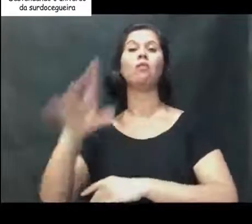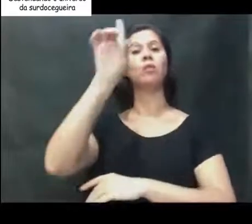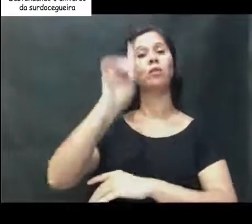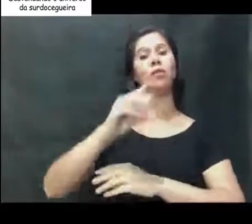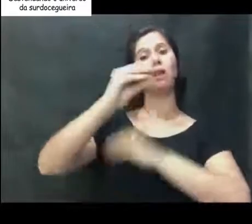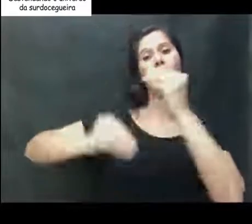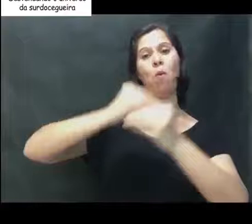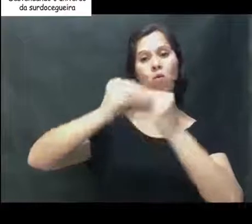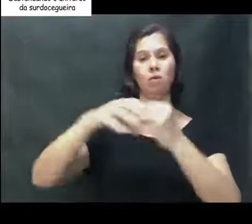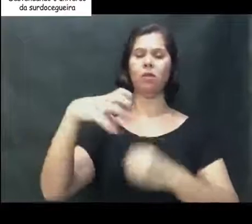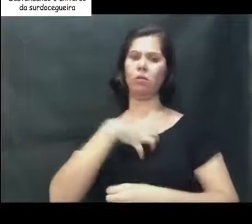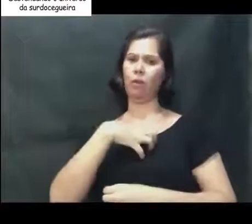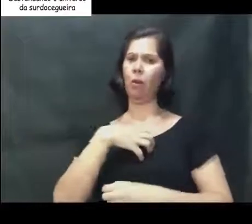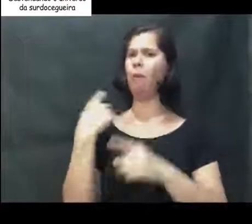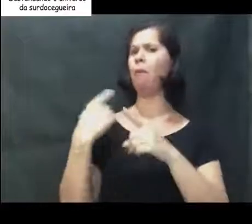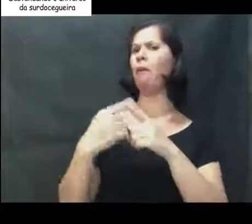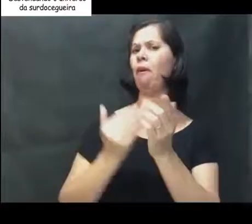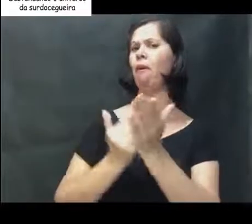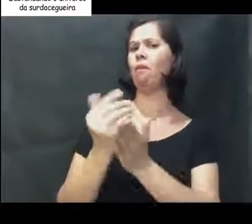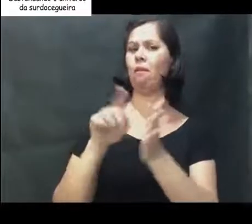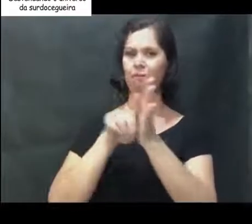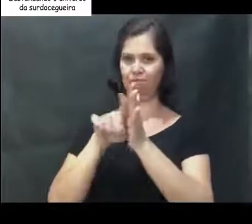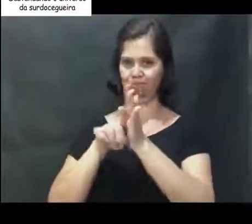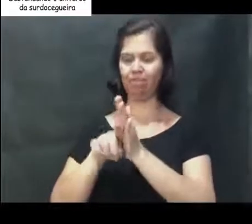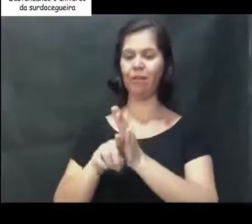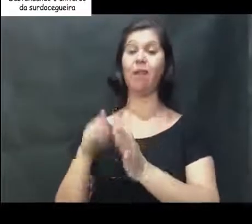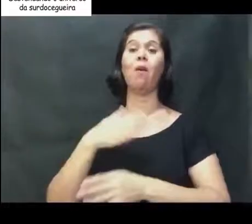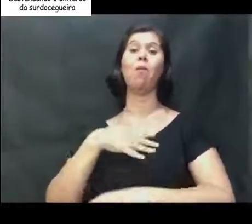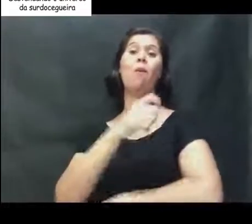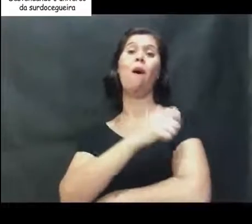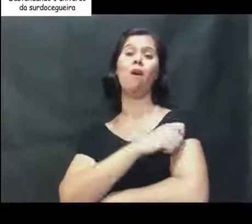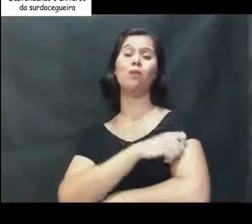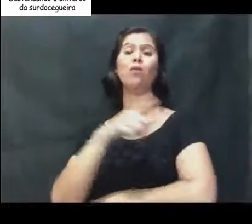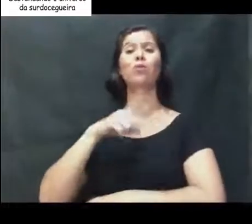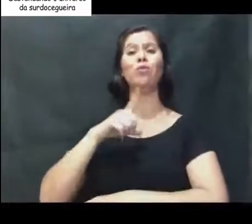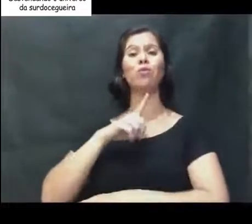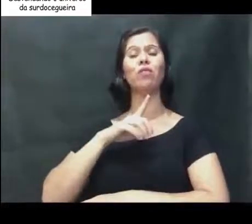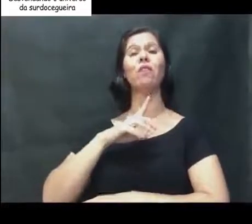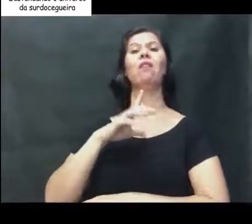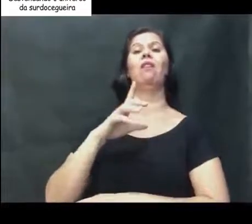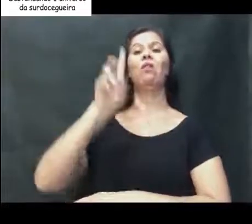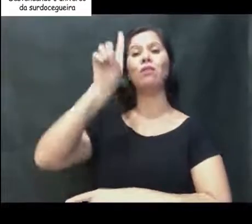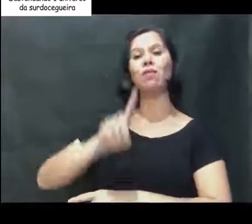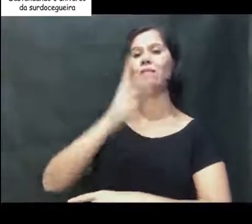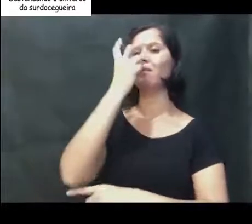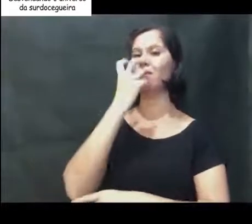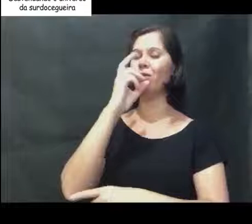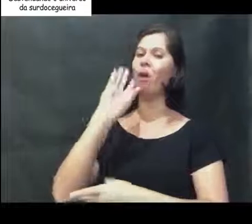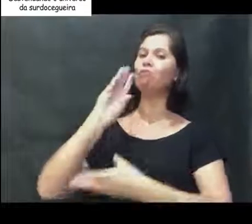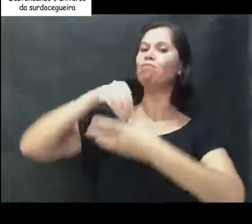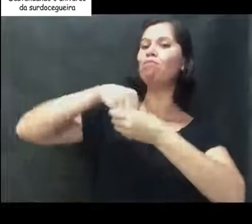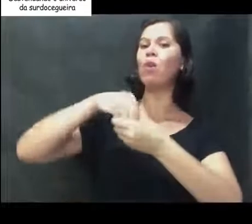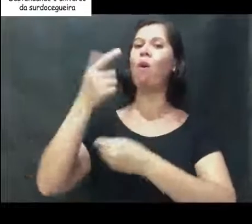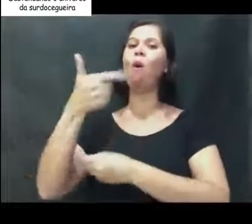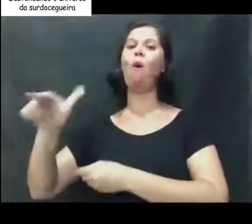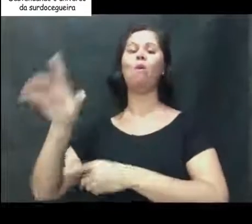desenvolver essa pesquisa é que alguns dos meus alunos apresentavam outros comprometimentos associados à deficiência visual e eu me